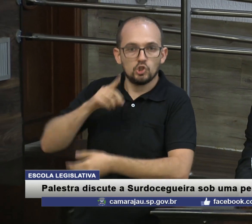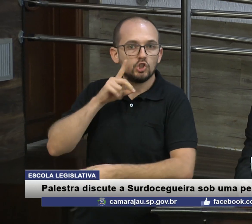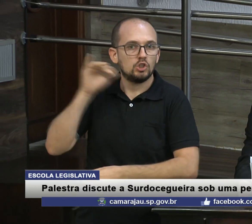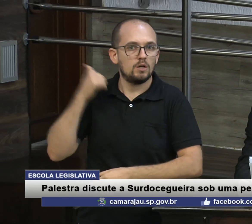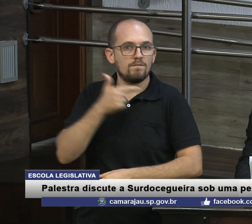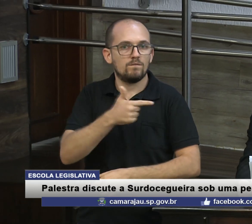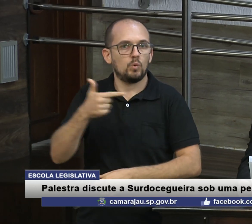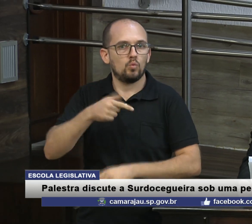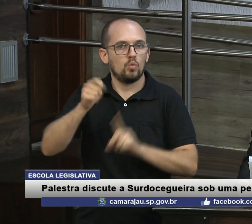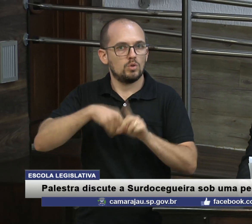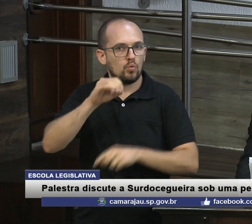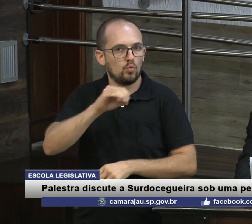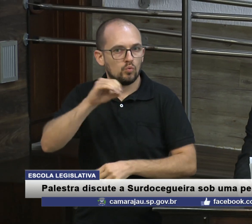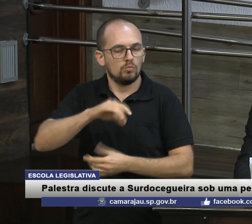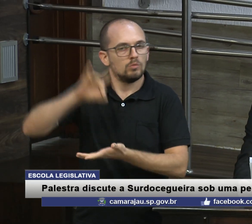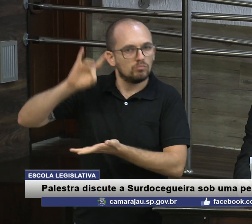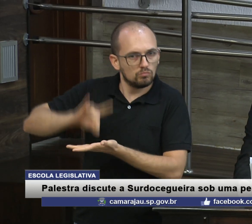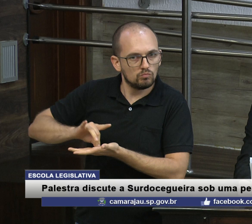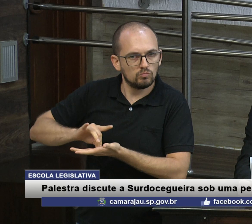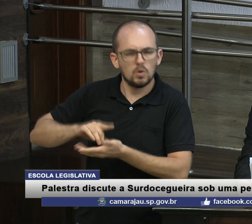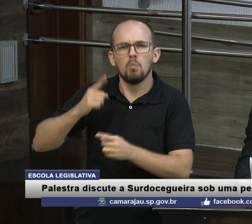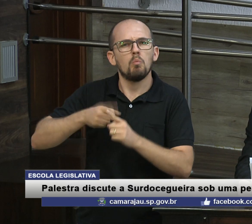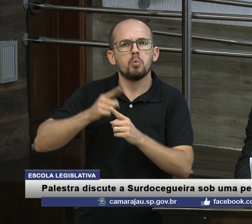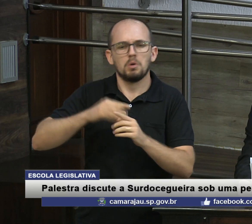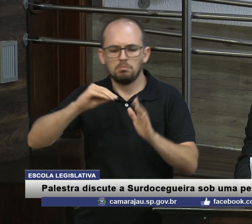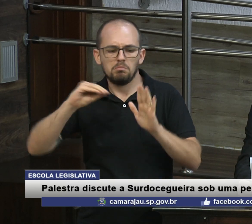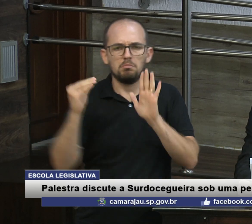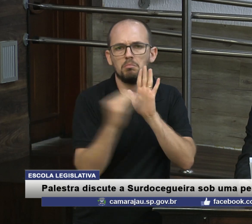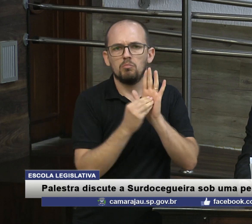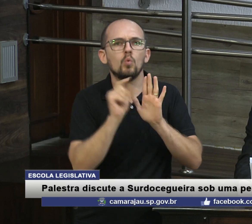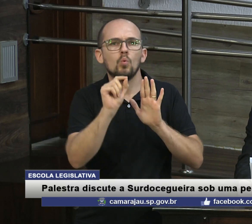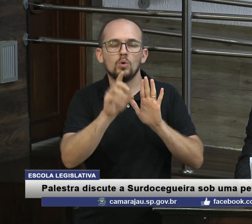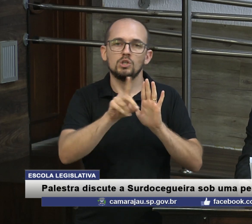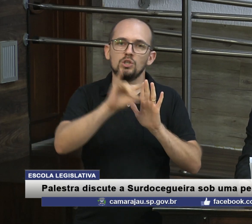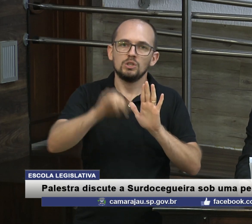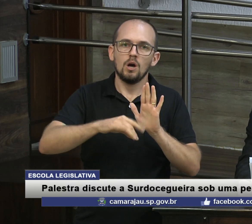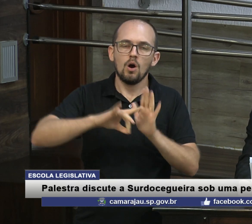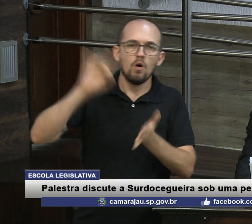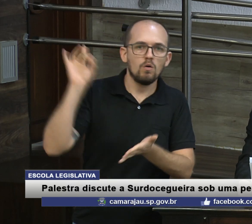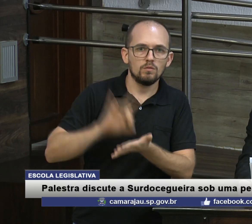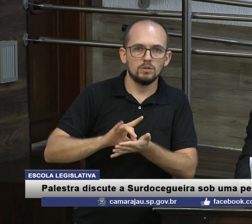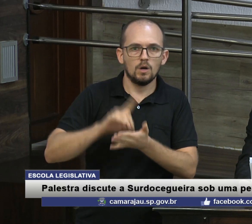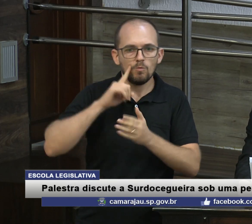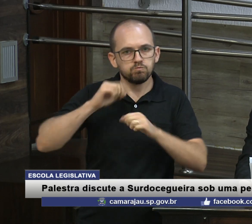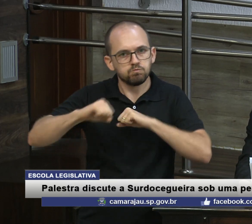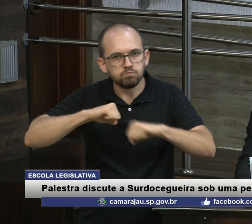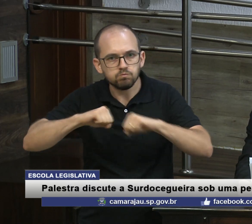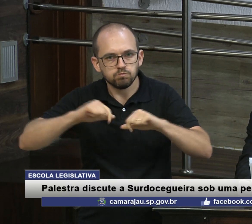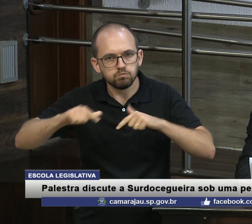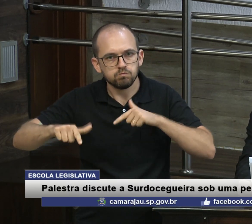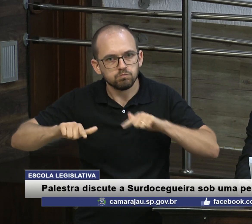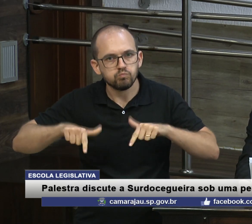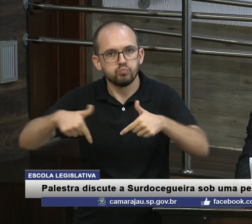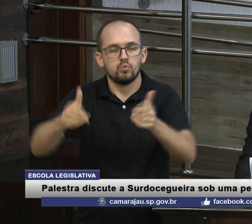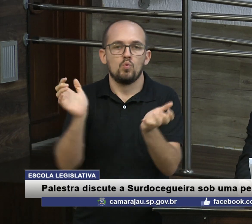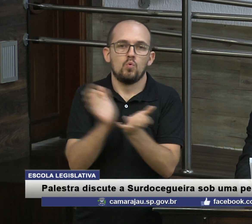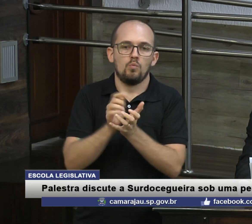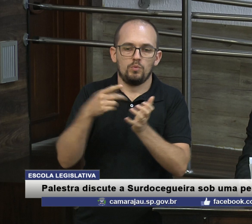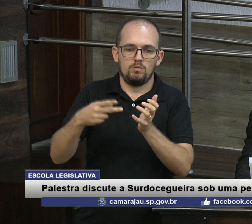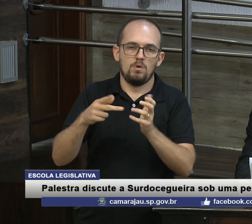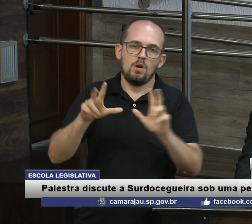A inclusão da data no calendário oficial do município é resultado da busca intensa por parte do Legislativo